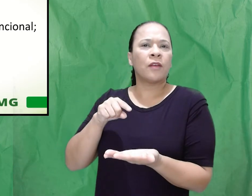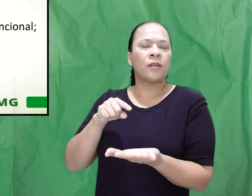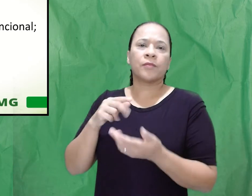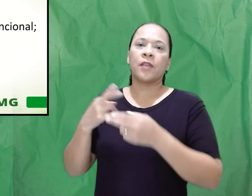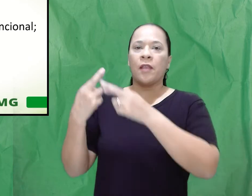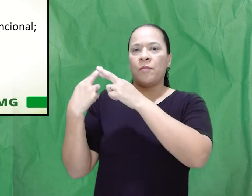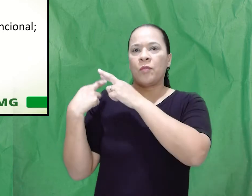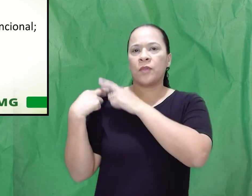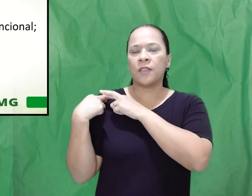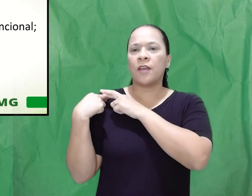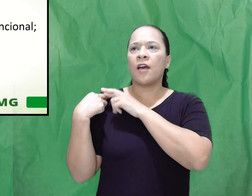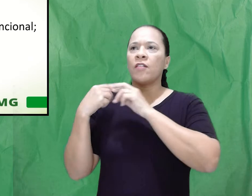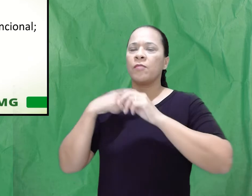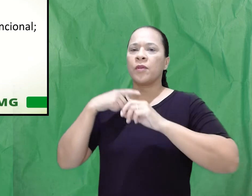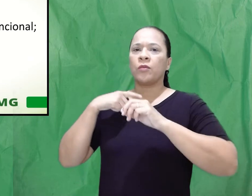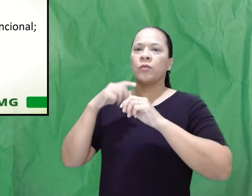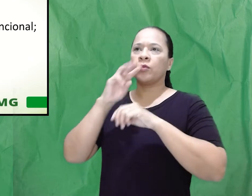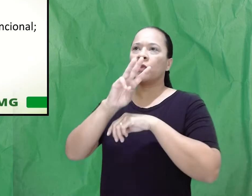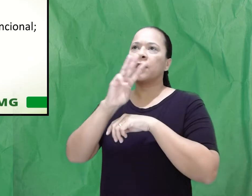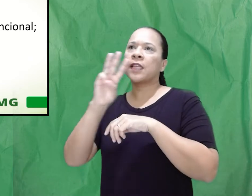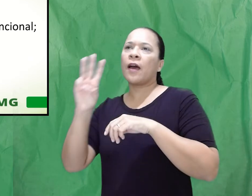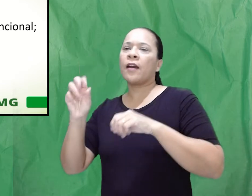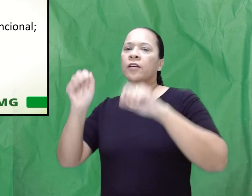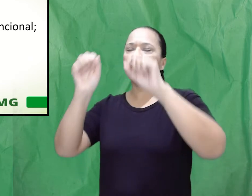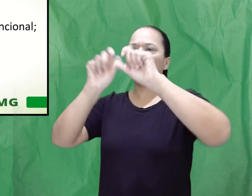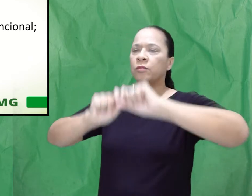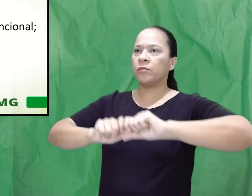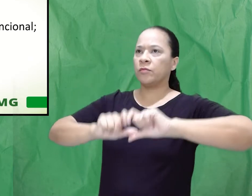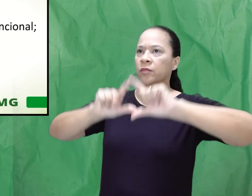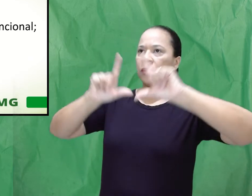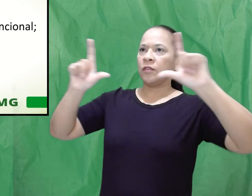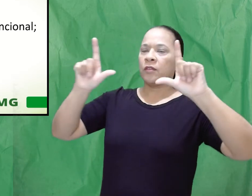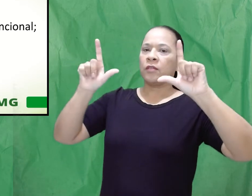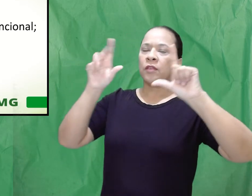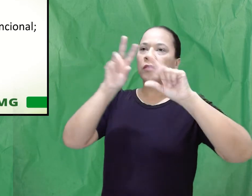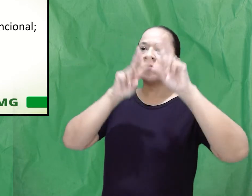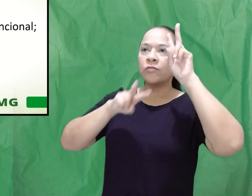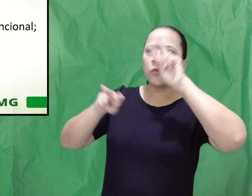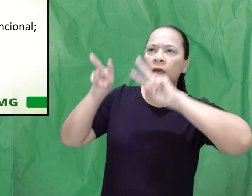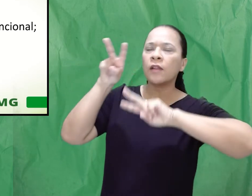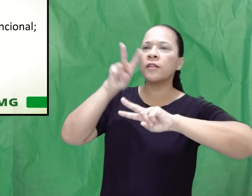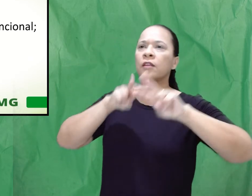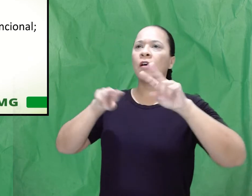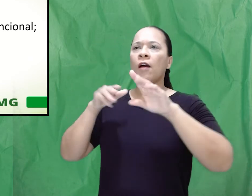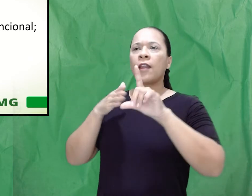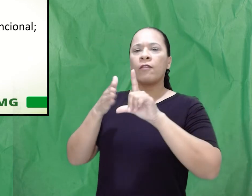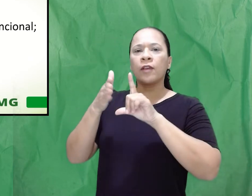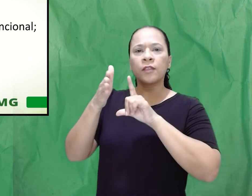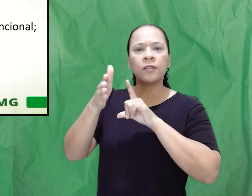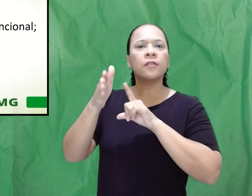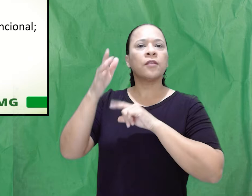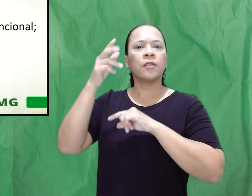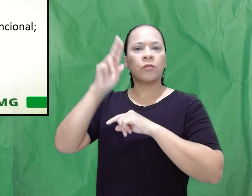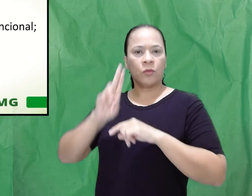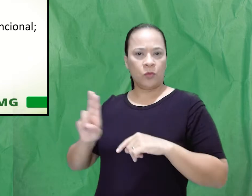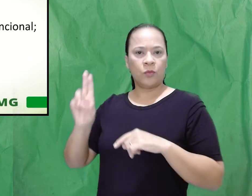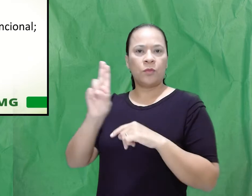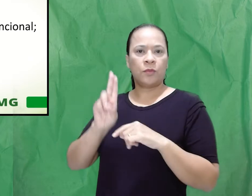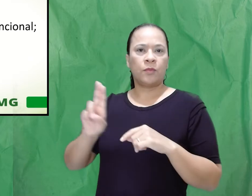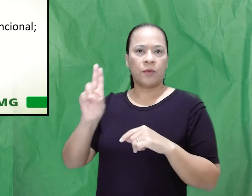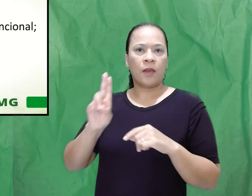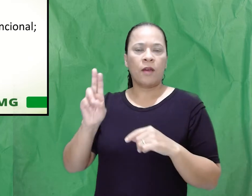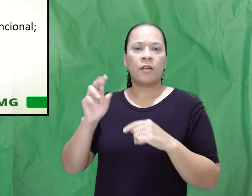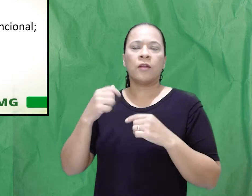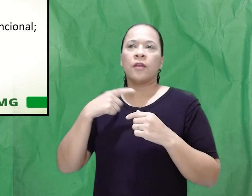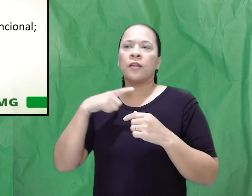website. Então, ele vai se preocupar com a aparência, com a navegabilidade do usuário, com as interações que o usuário